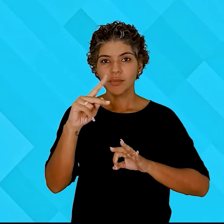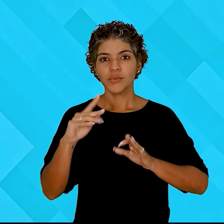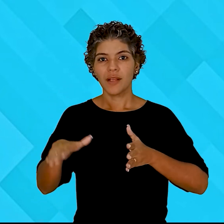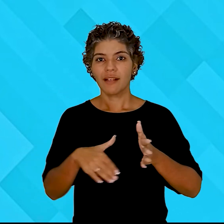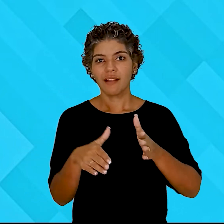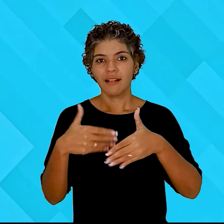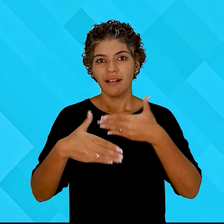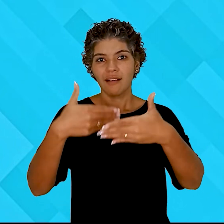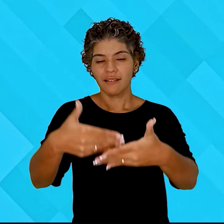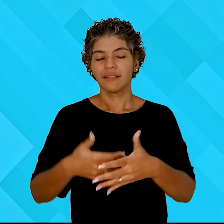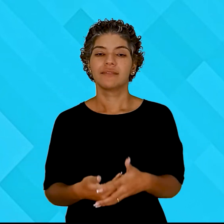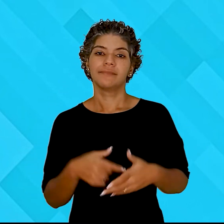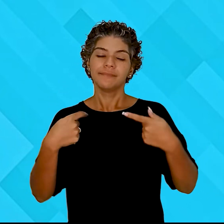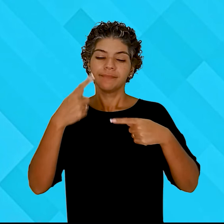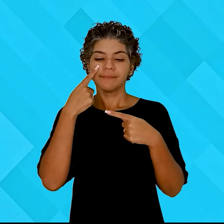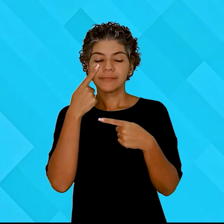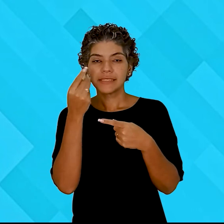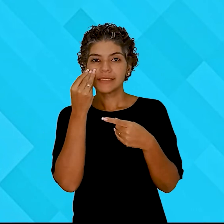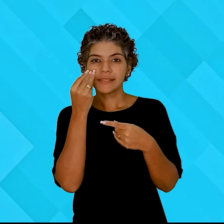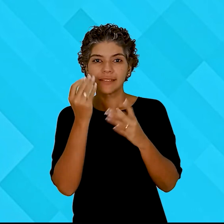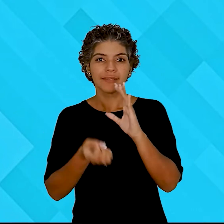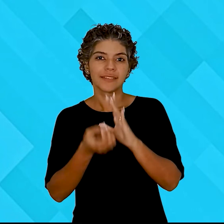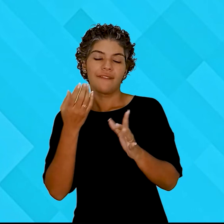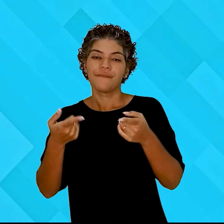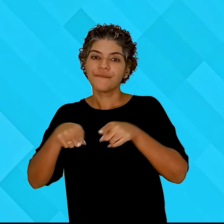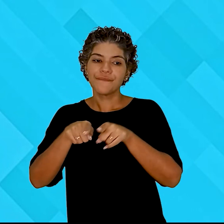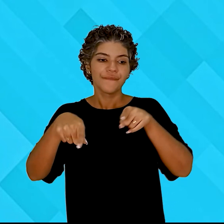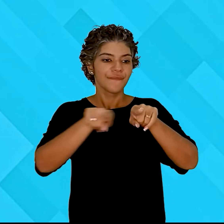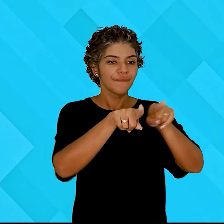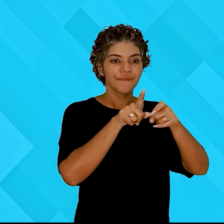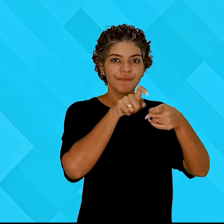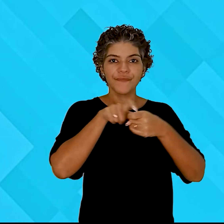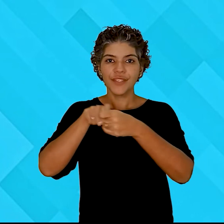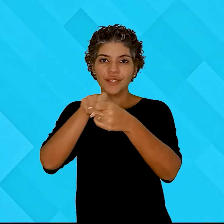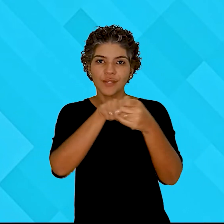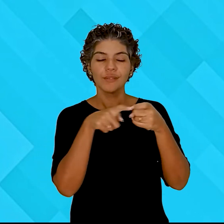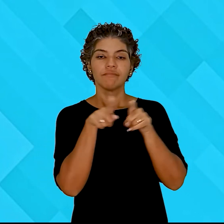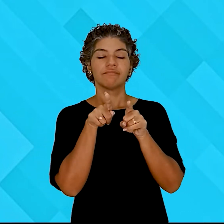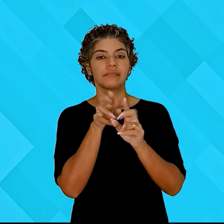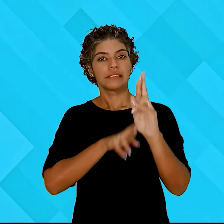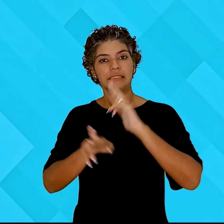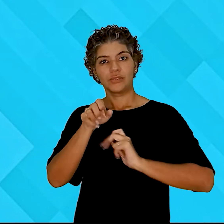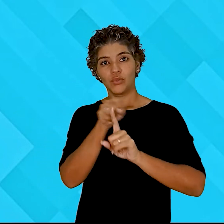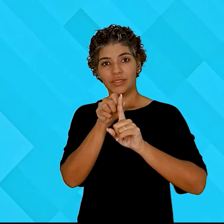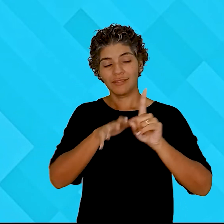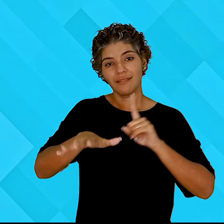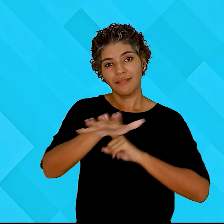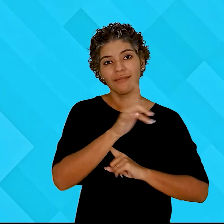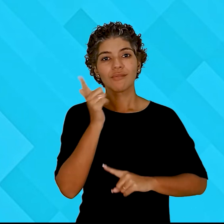vínculos, de uma relação social ampla para possibilitar trabalhos futuros.